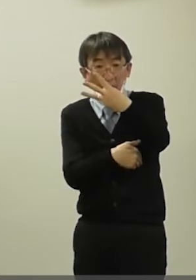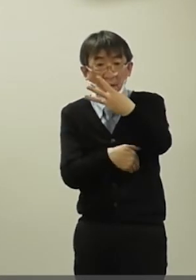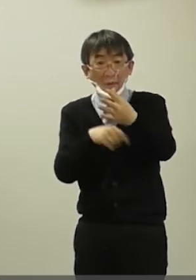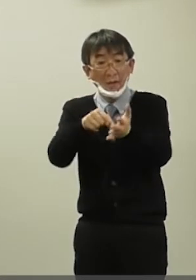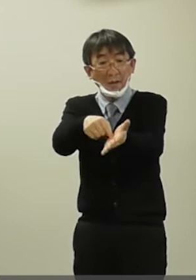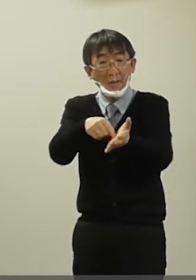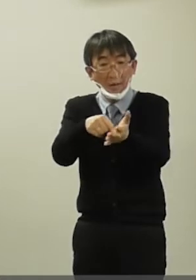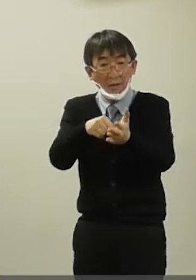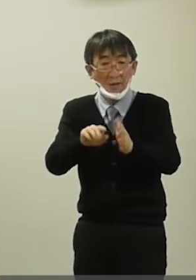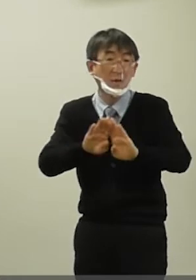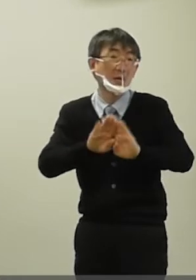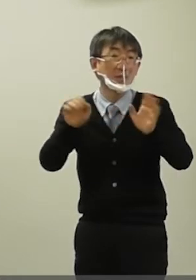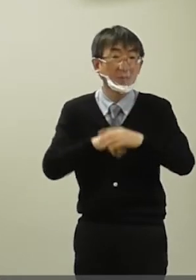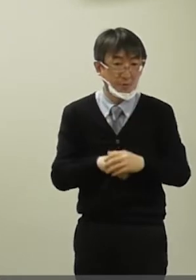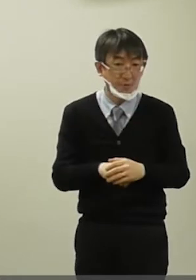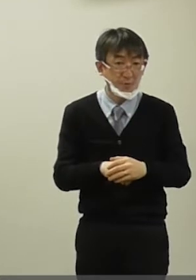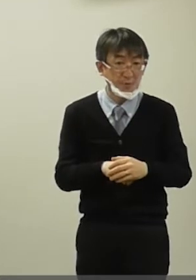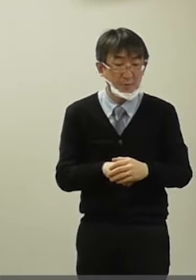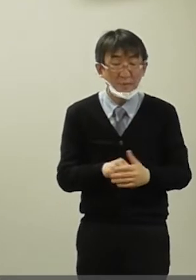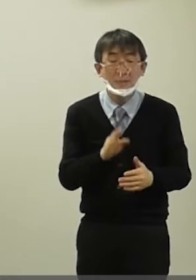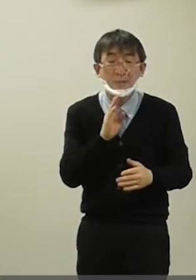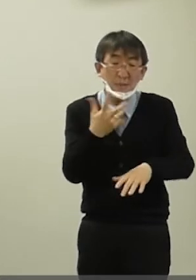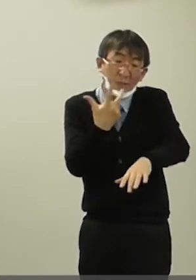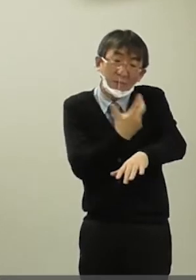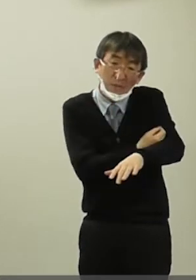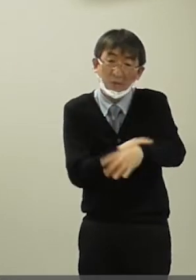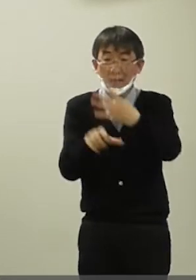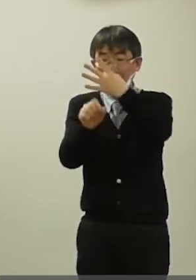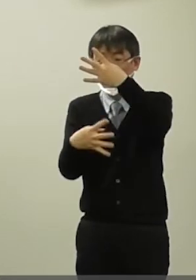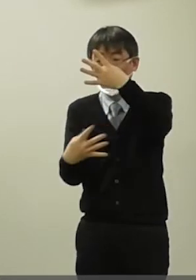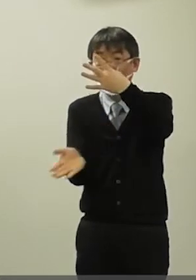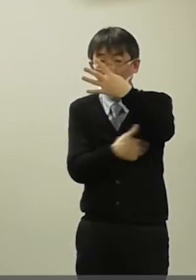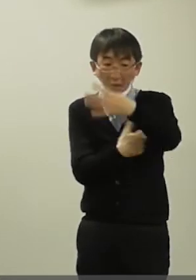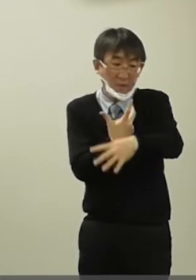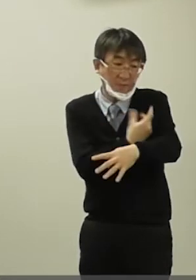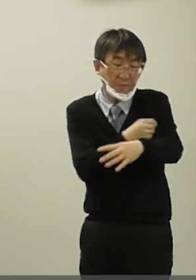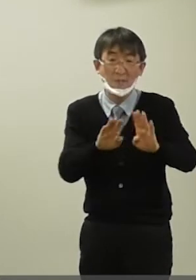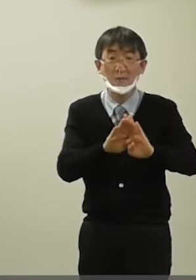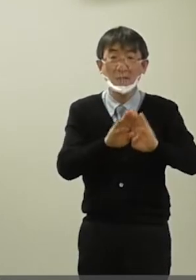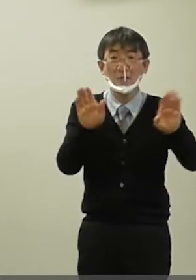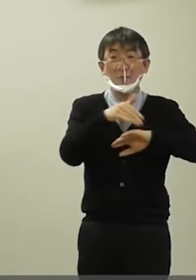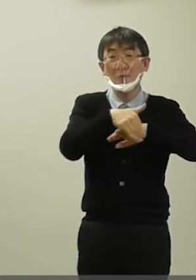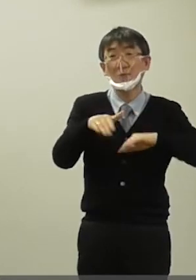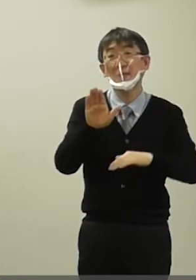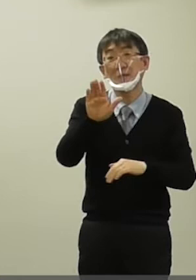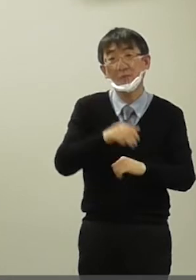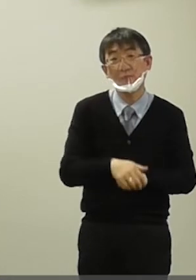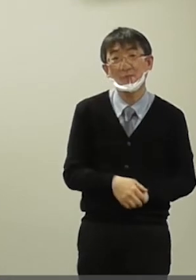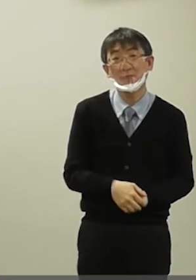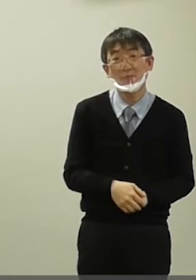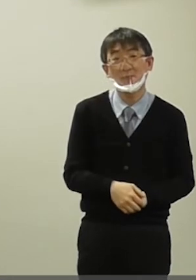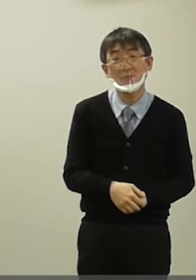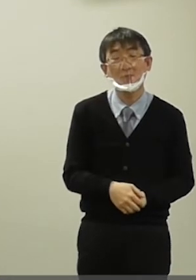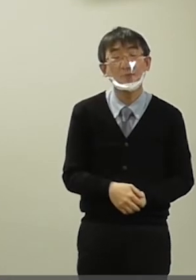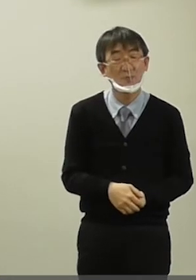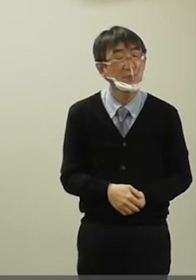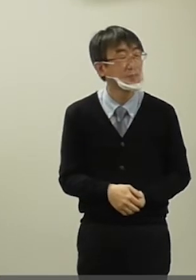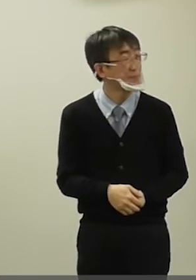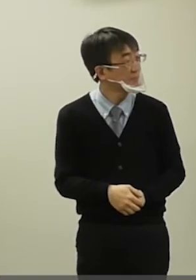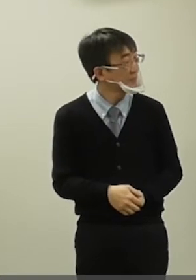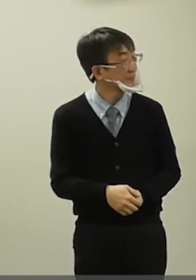がとですね施主は4月8日からさせていただきたいと思います出ればのプー